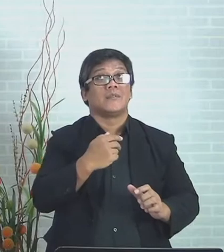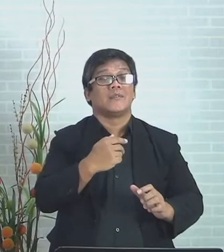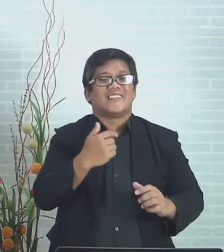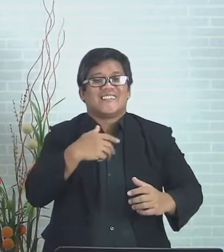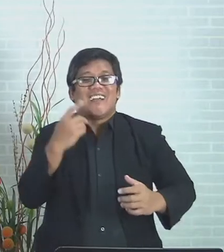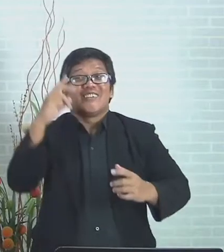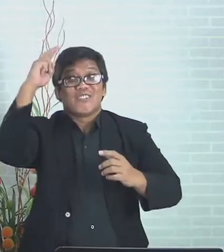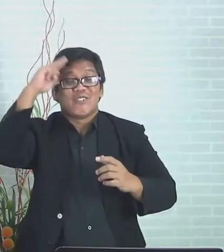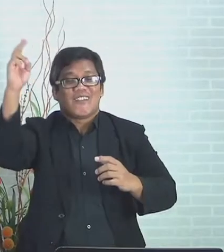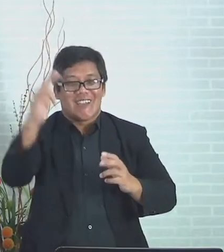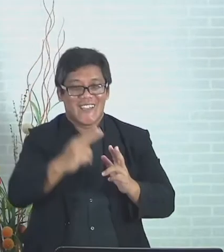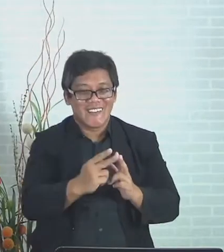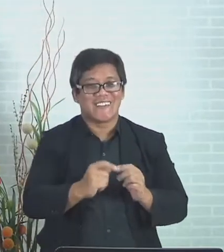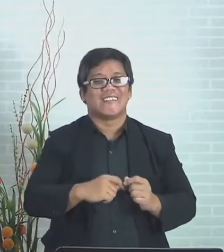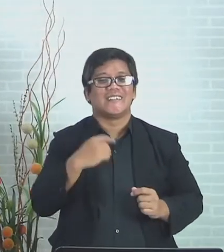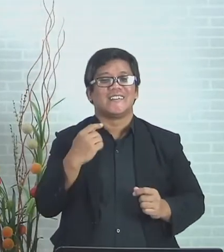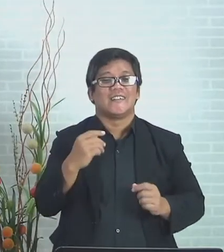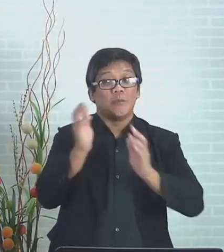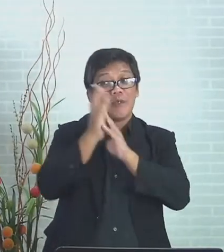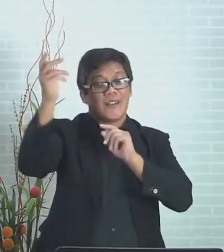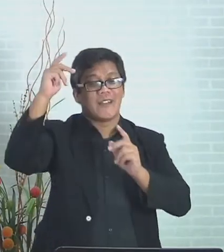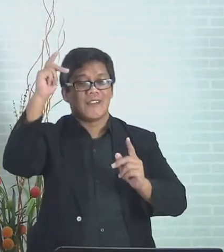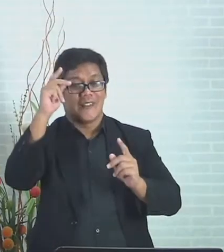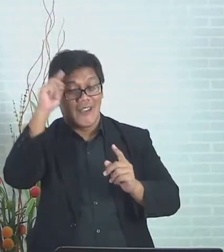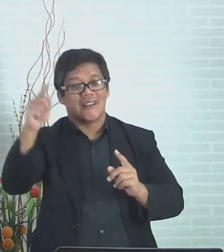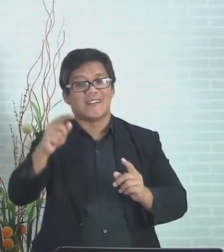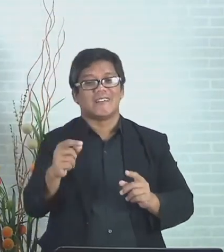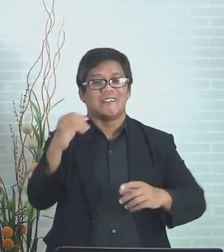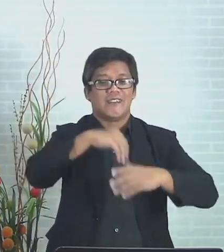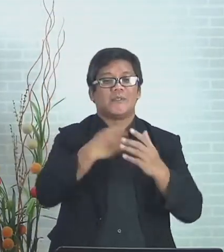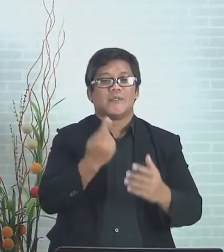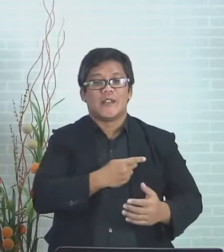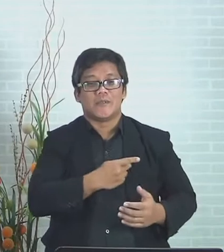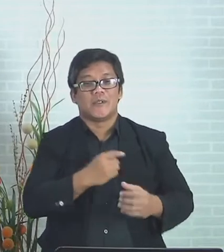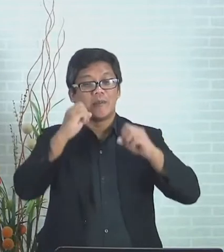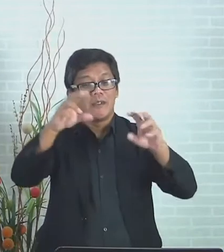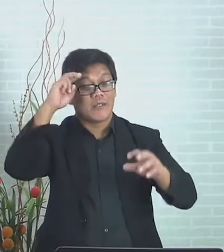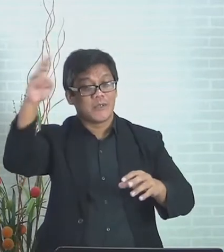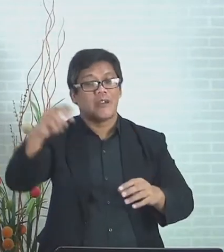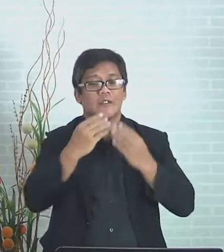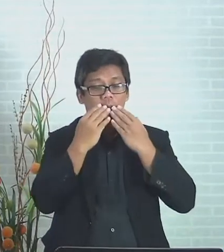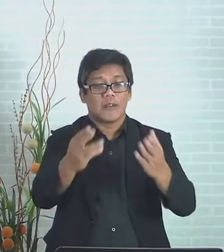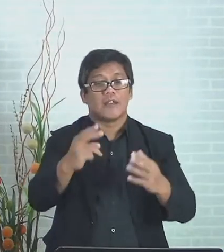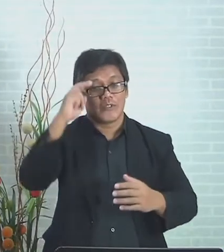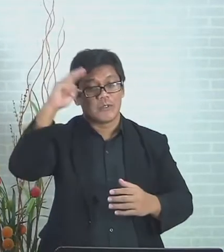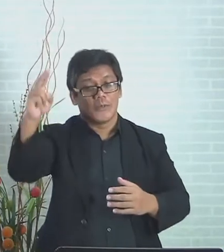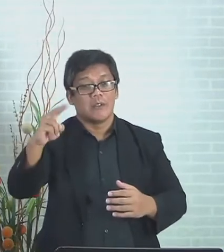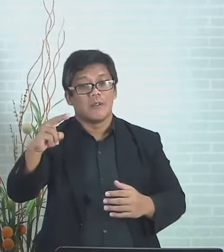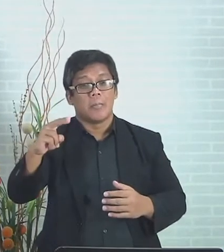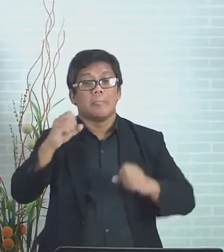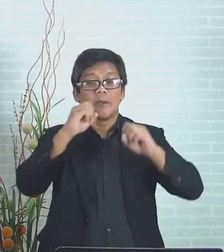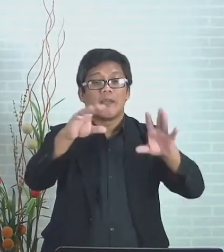kemuliaan Allah ada dalam kami Tuhan dan mengalami berkat-berkat nomor lalu kebenaran firman Tuhan terima kasih Tuhan memberkati